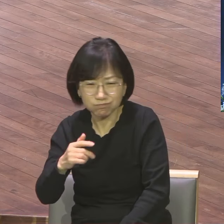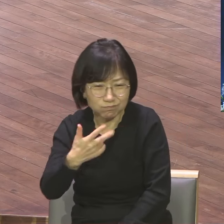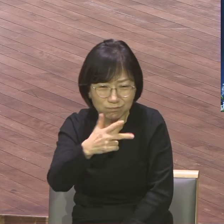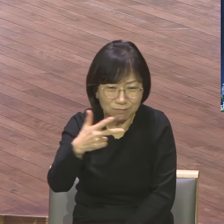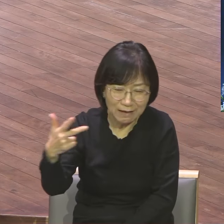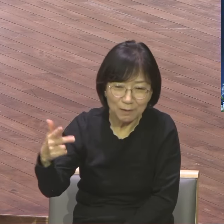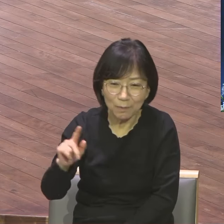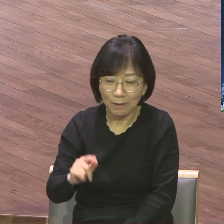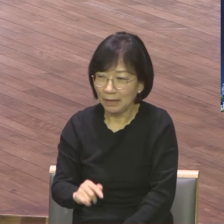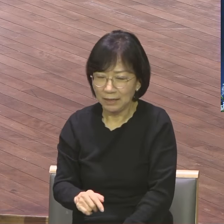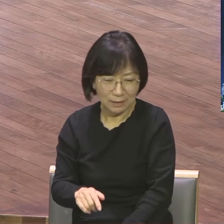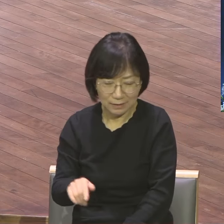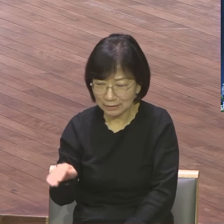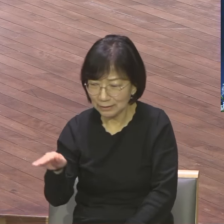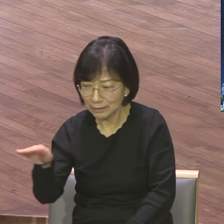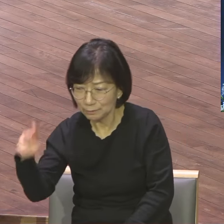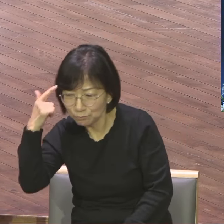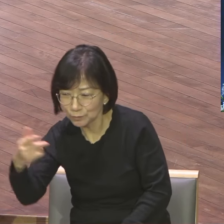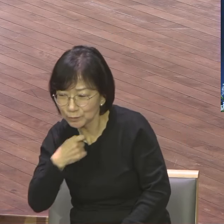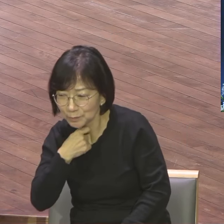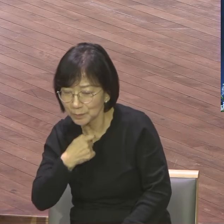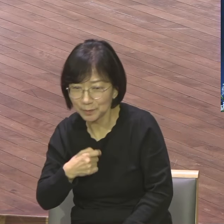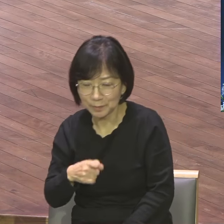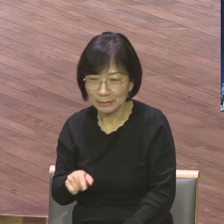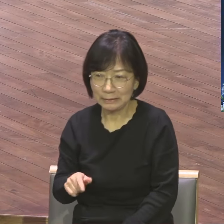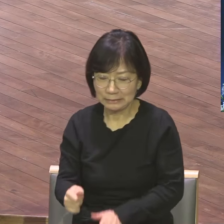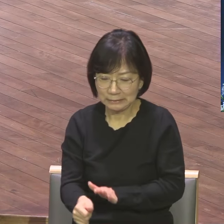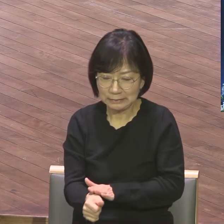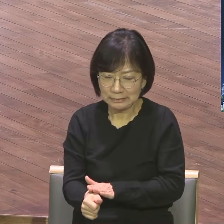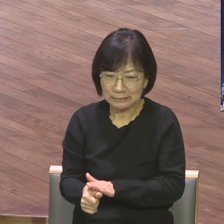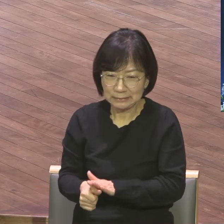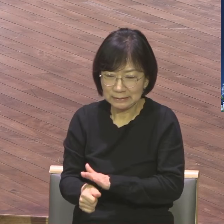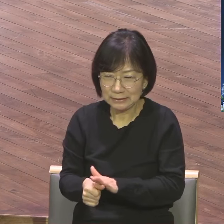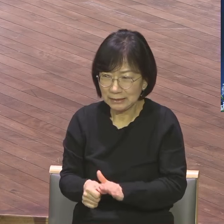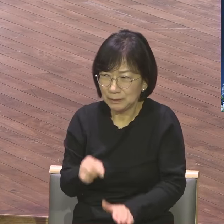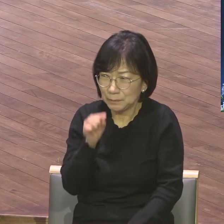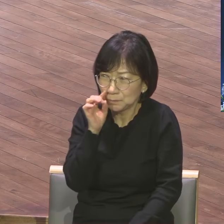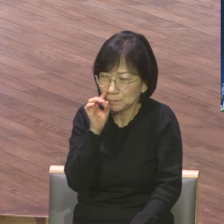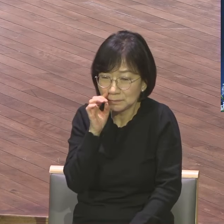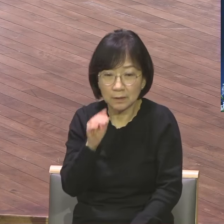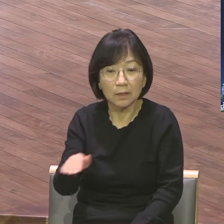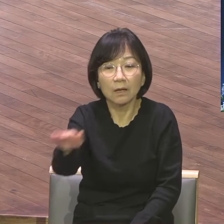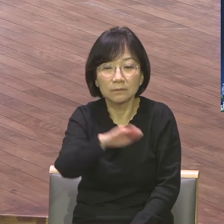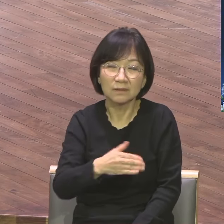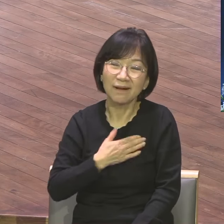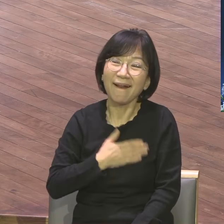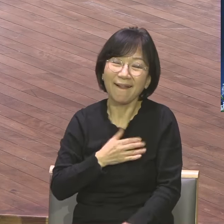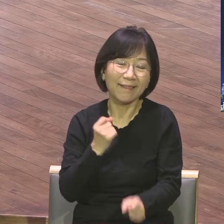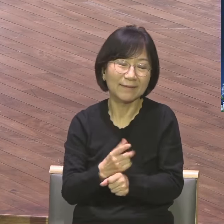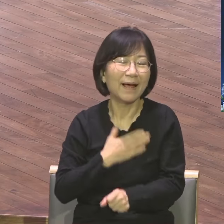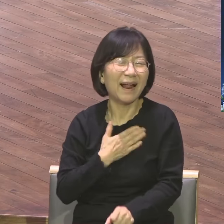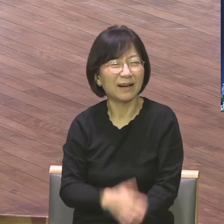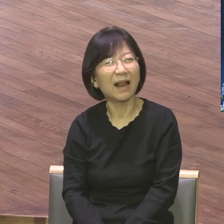근데 물어보고 싶어도 물어보지 못하는 거예요. 그냥 궁금한 겁니다. 우리는 익숙하겠습니다.